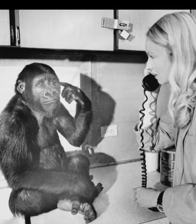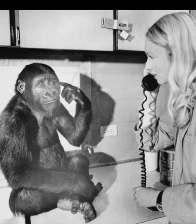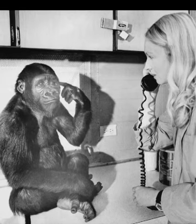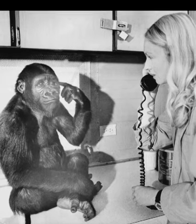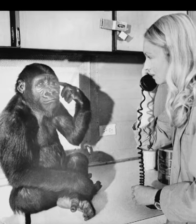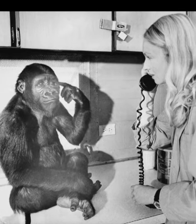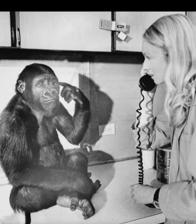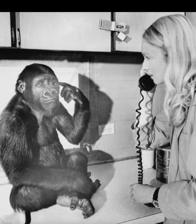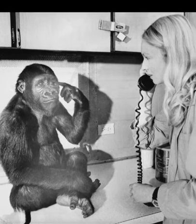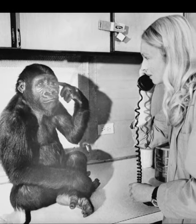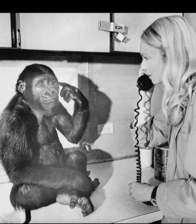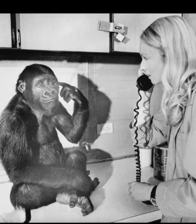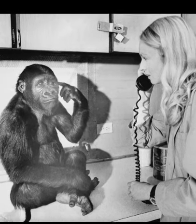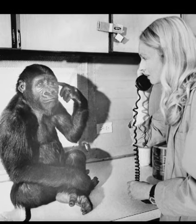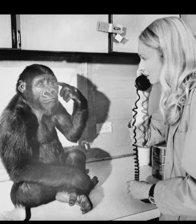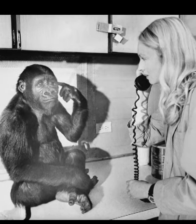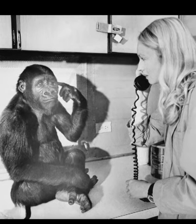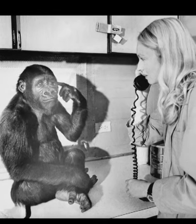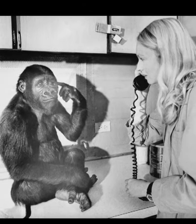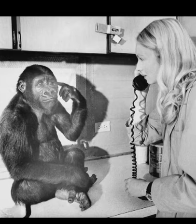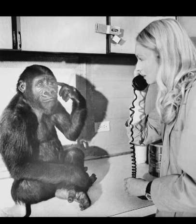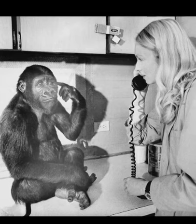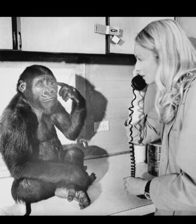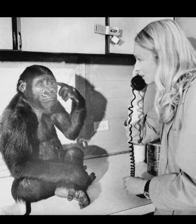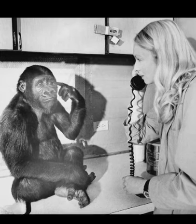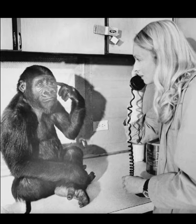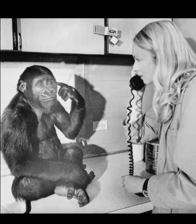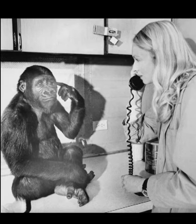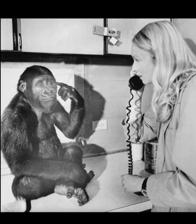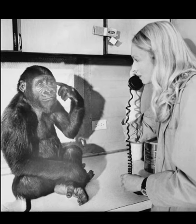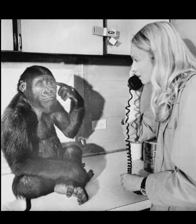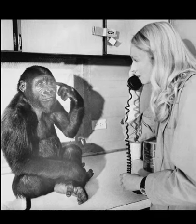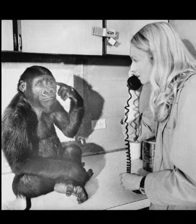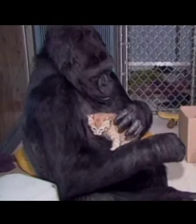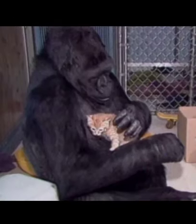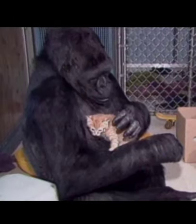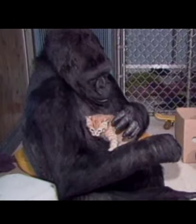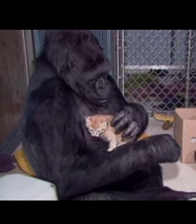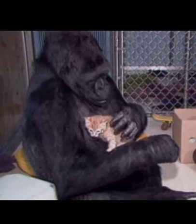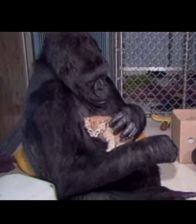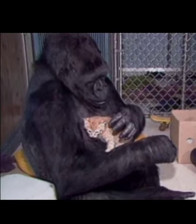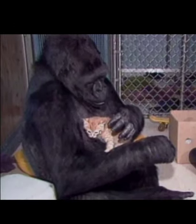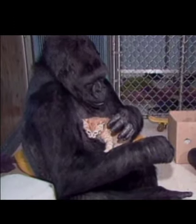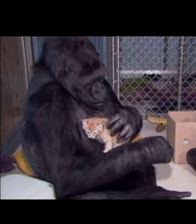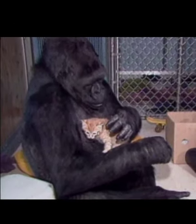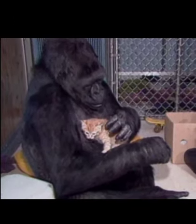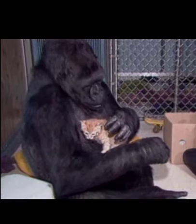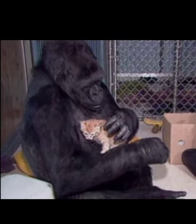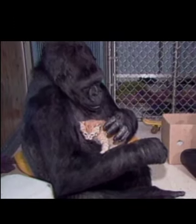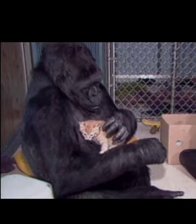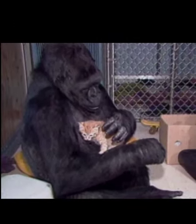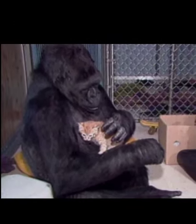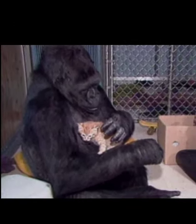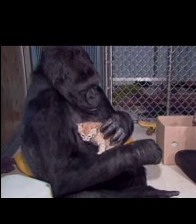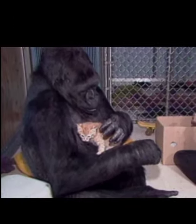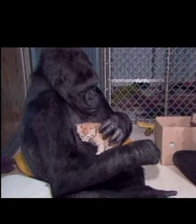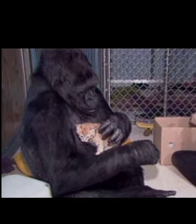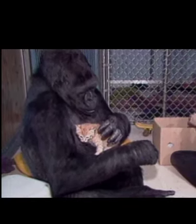साइंस की मदद से बात करती थी, वो अंग्रेजी के लगभग 2000 शब्दों को समझ सकती थी, और उसने एक बिल्ली को पैट के रूप म गोद भी लिया था,